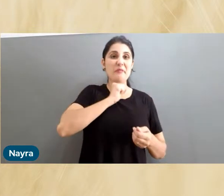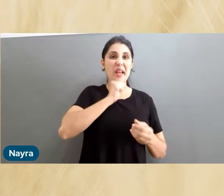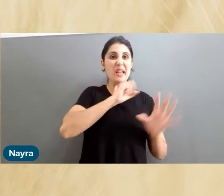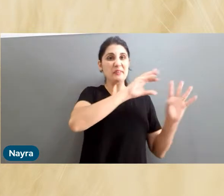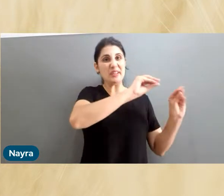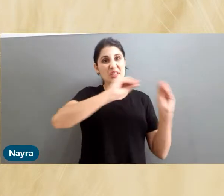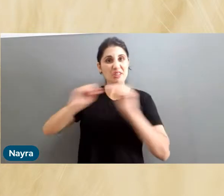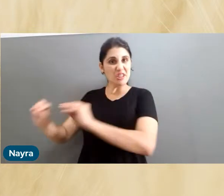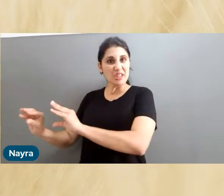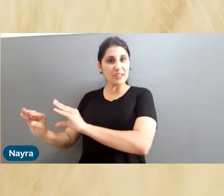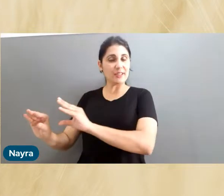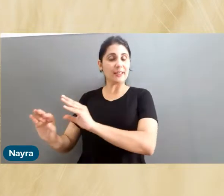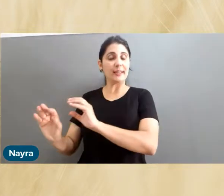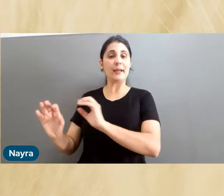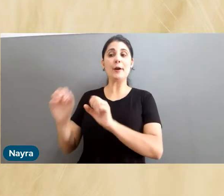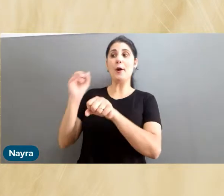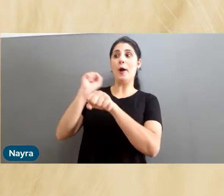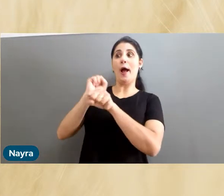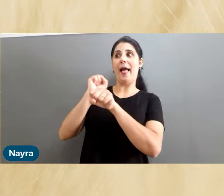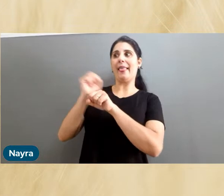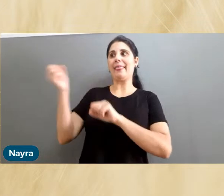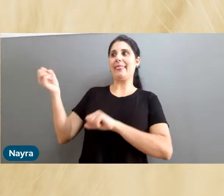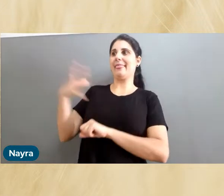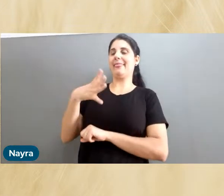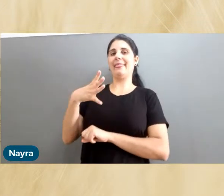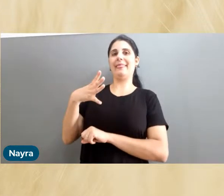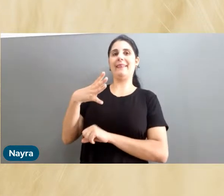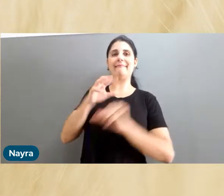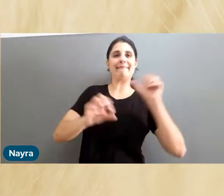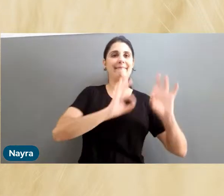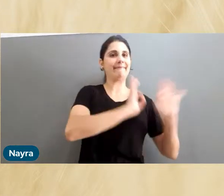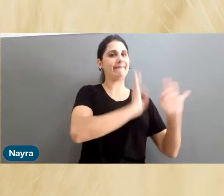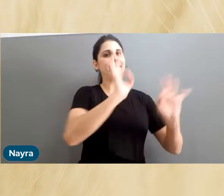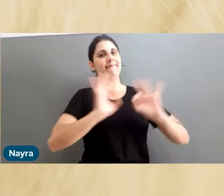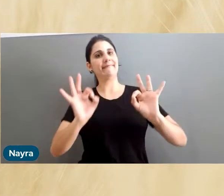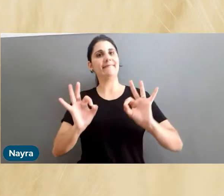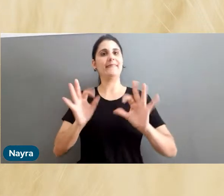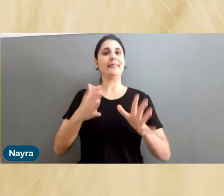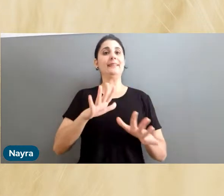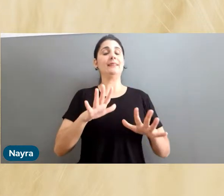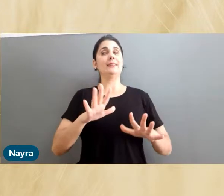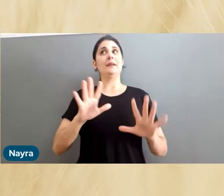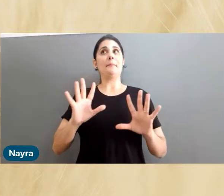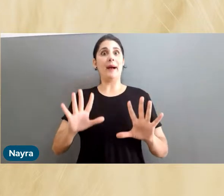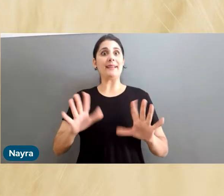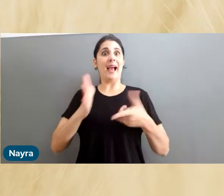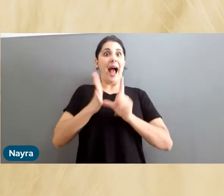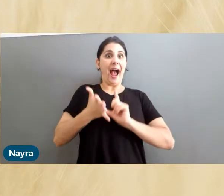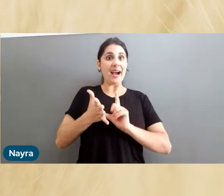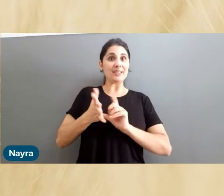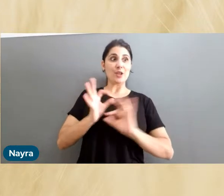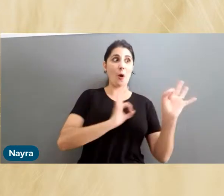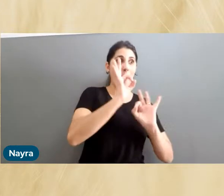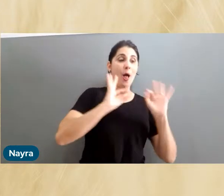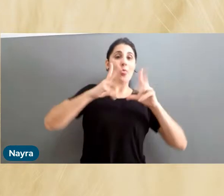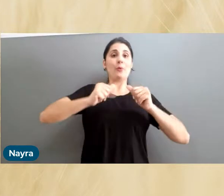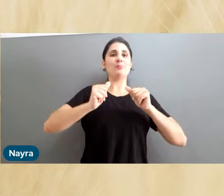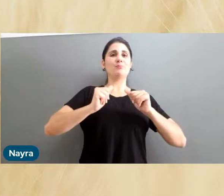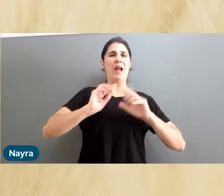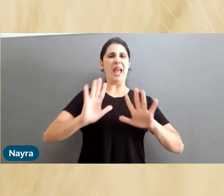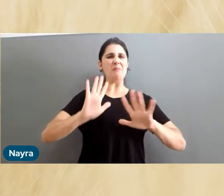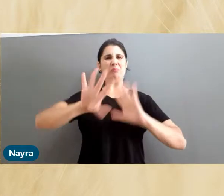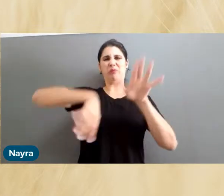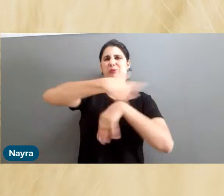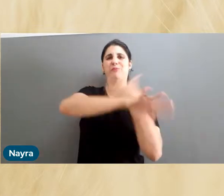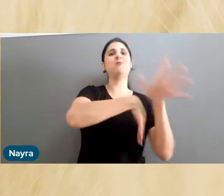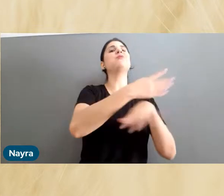não termina, a gente vive ali mais ou menos que um caos doméstico até que a reforma se conclua e a